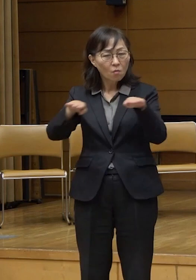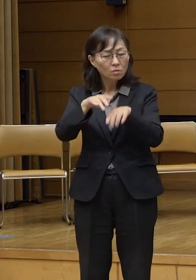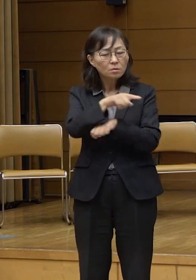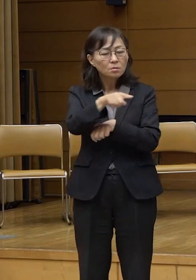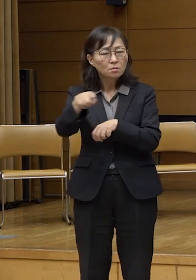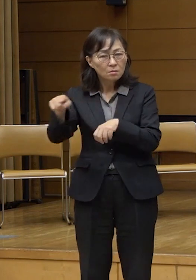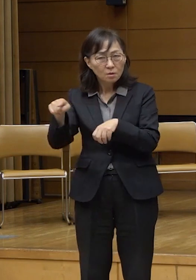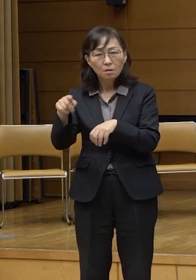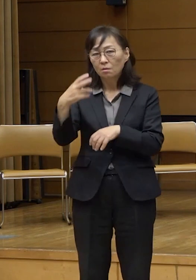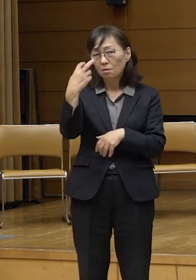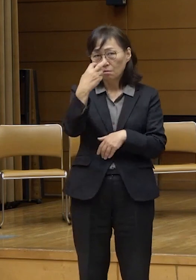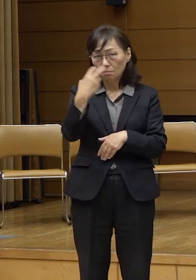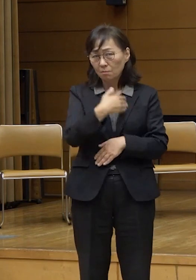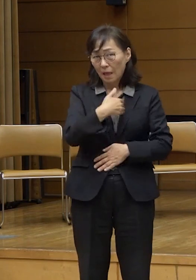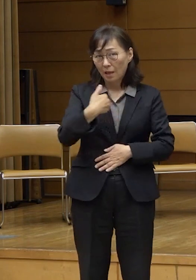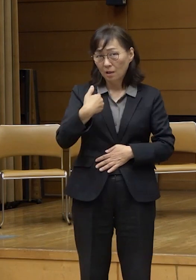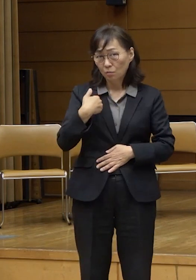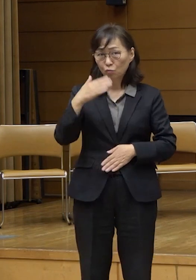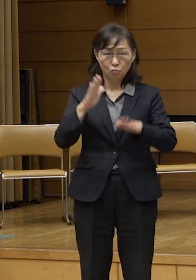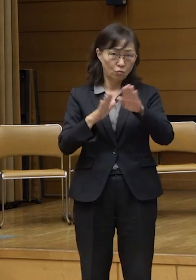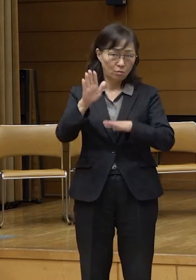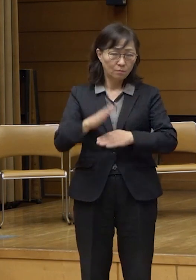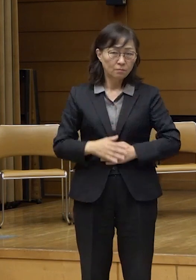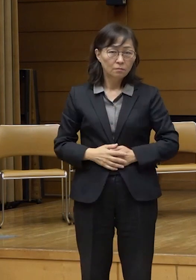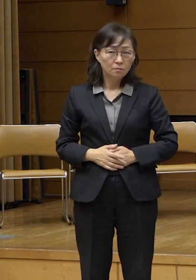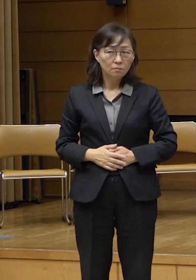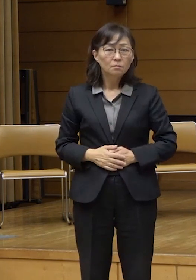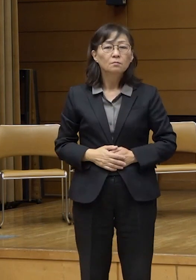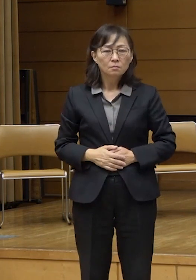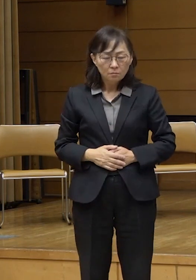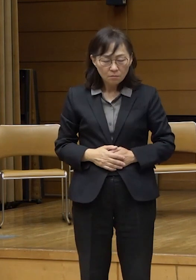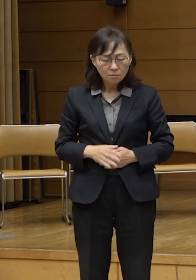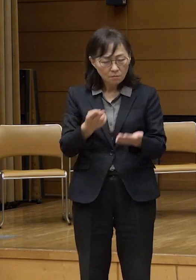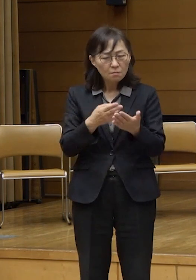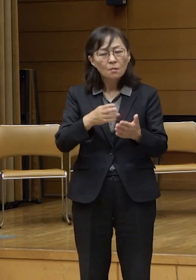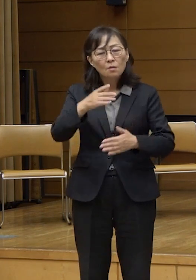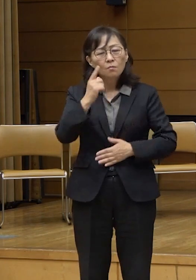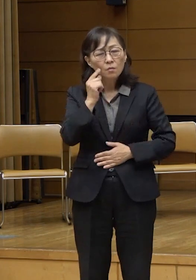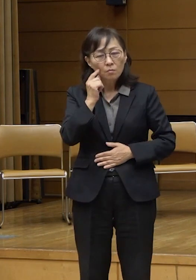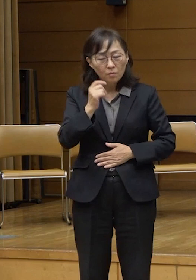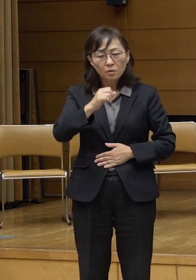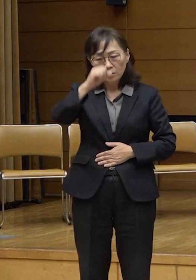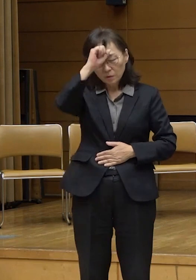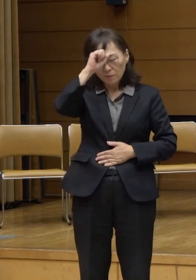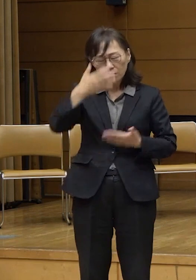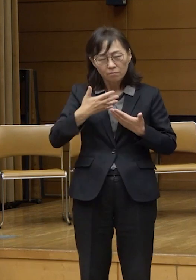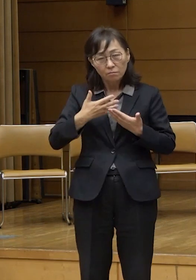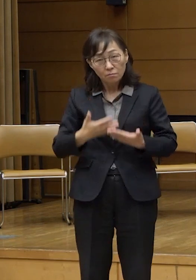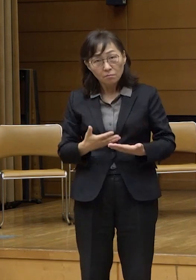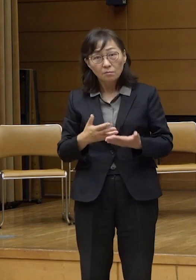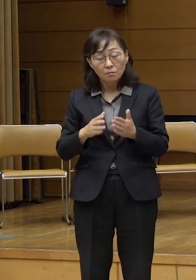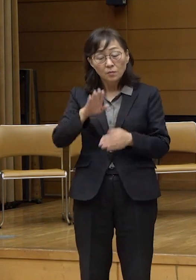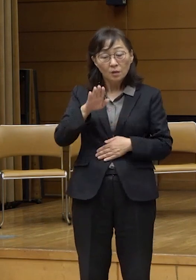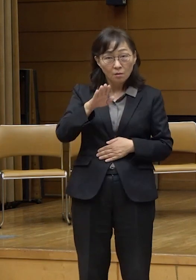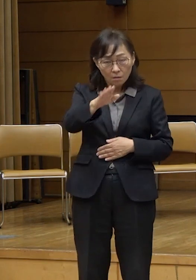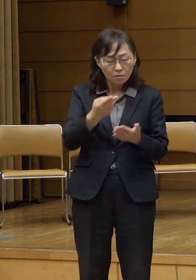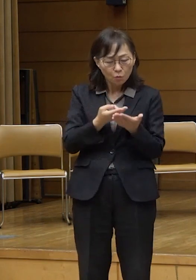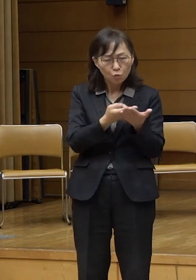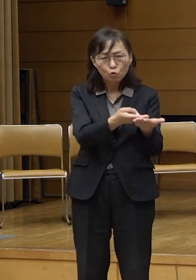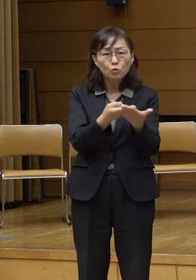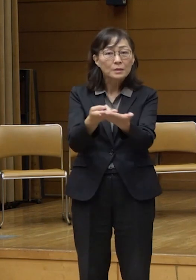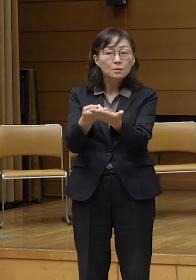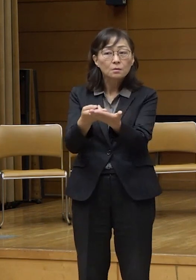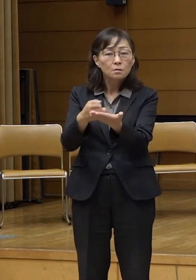しています。それから病床の確保についてですけど、病床の確保については、かなりの医療機関